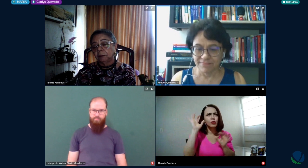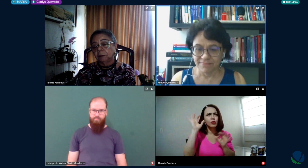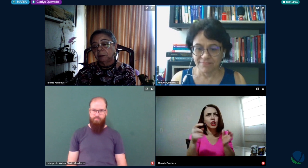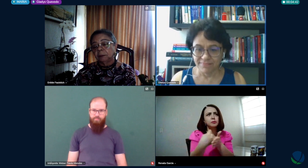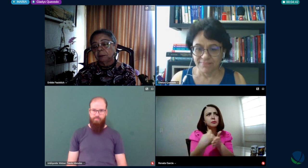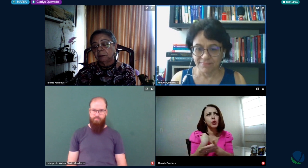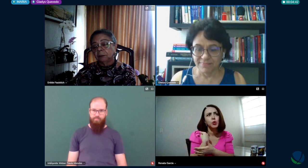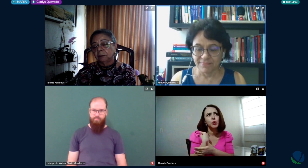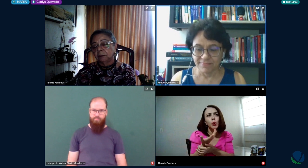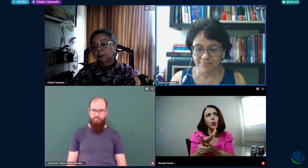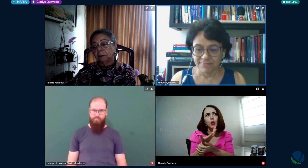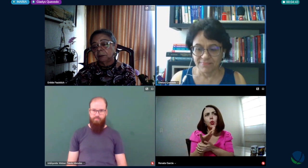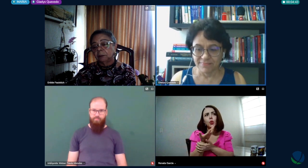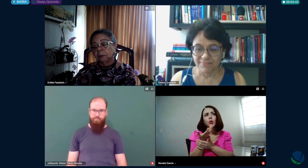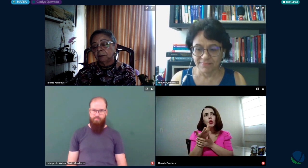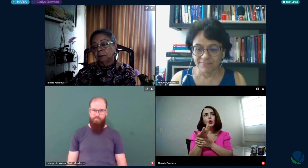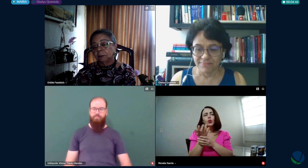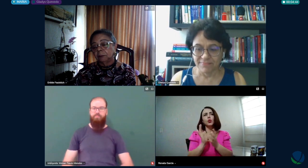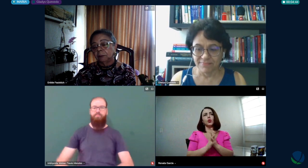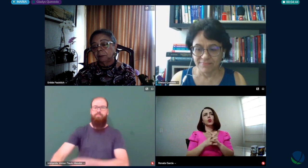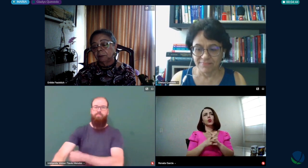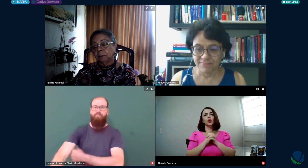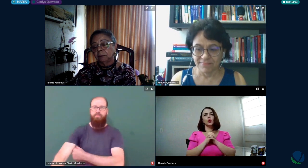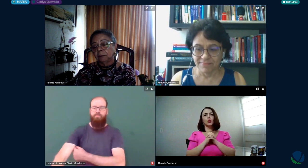depois como exemplo